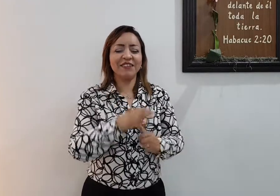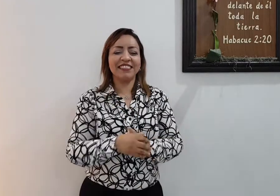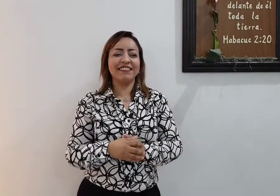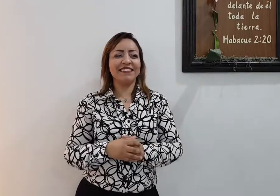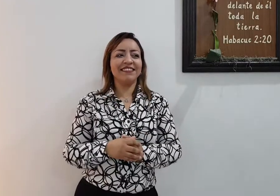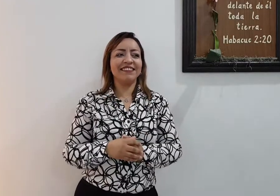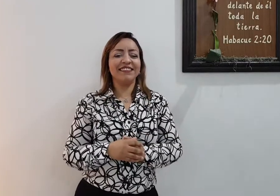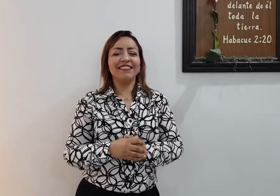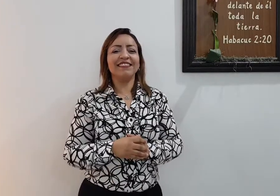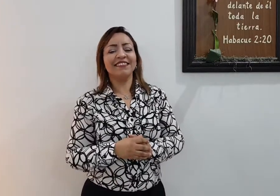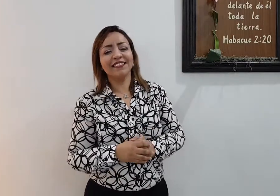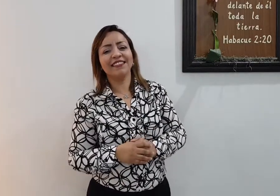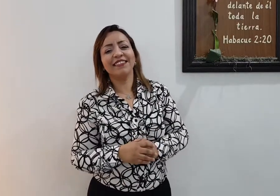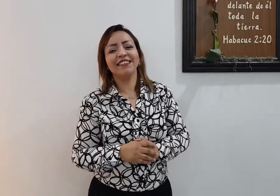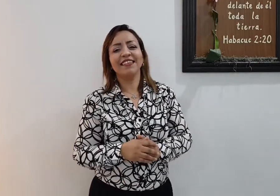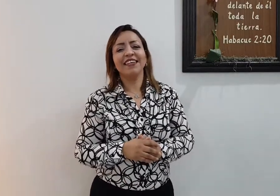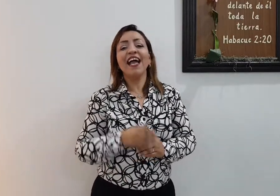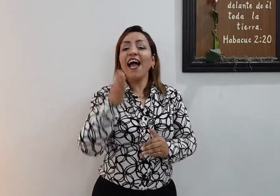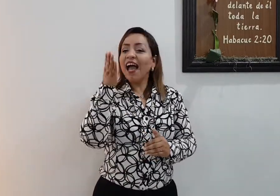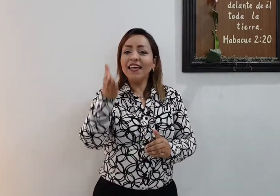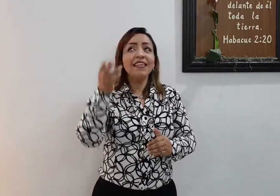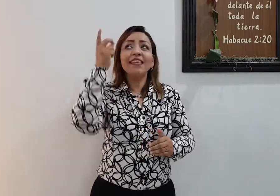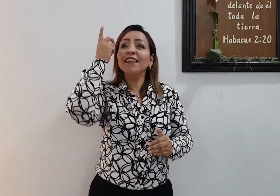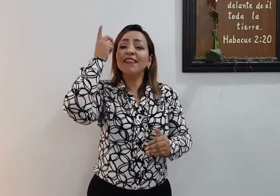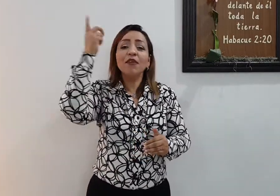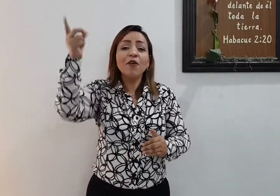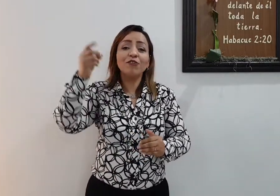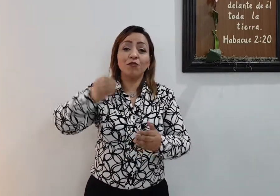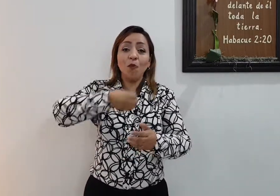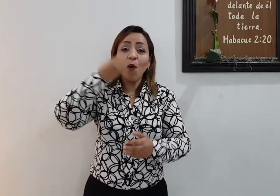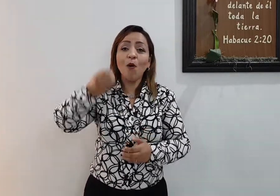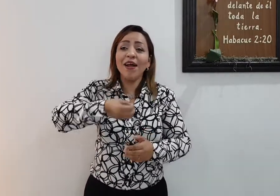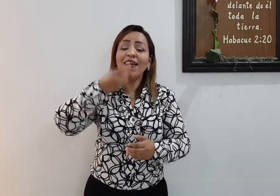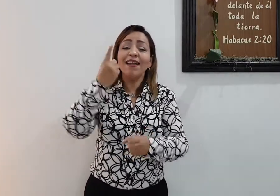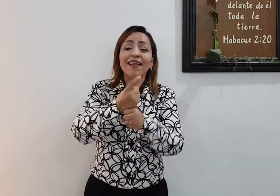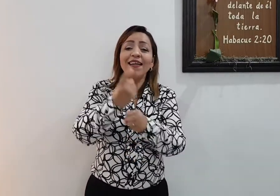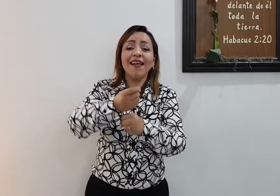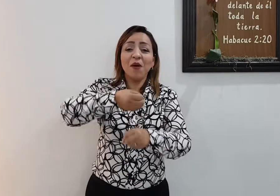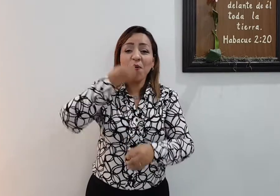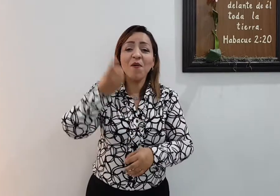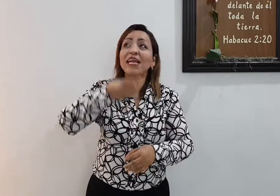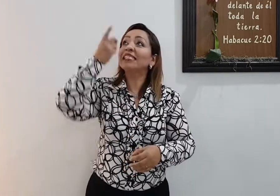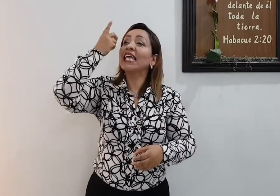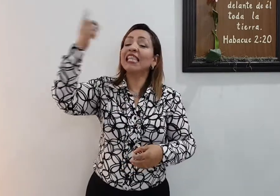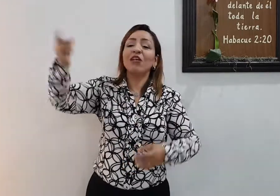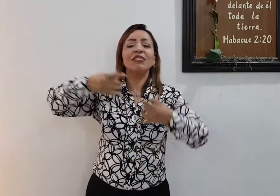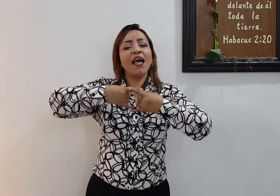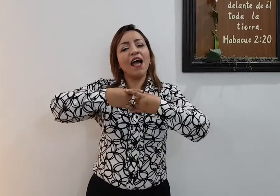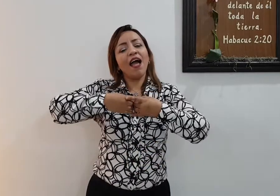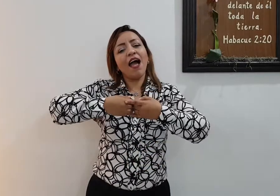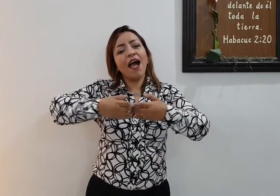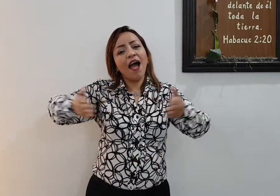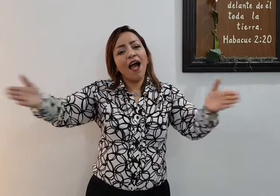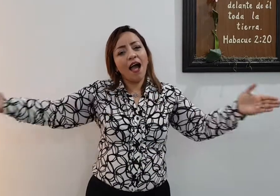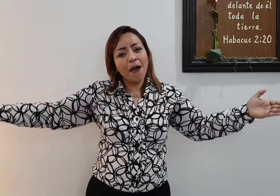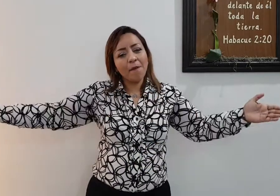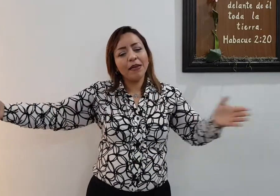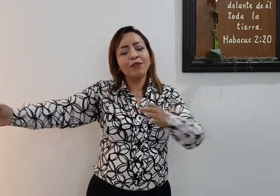que yo te pueda servir y necesites. Ese es el Dios, hermanos, a quien oramos. Ese es el Dios en quien creemos, ¿verdad?